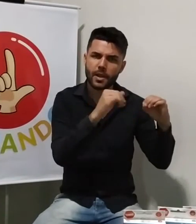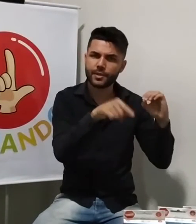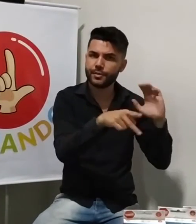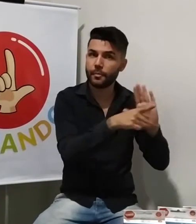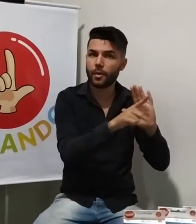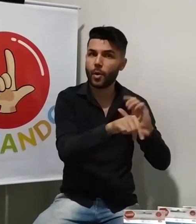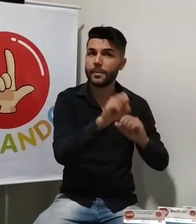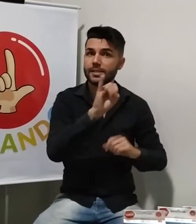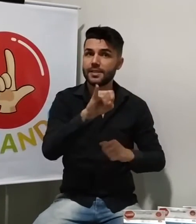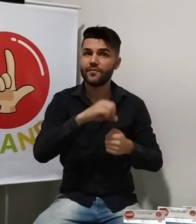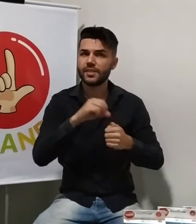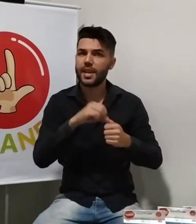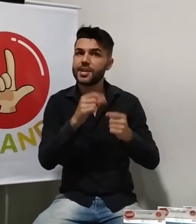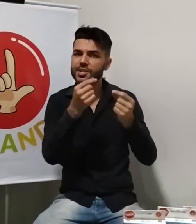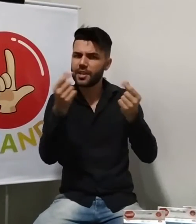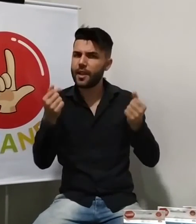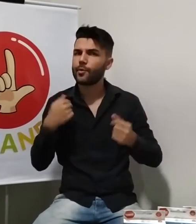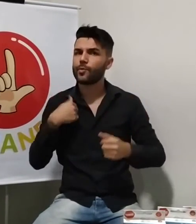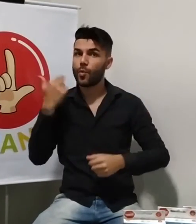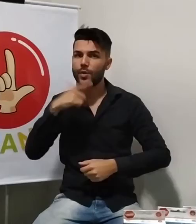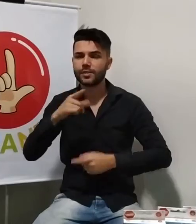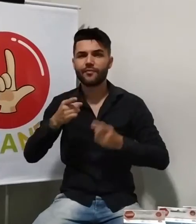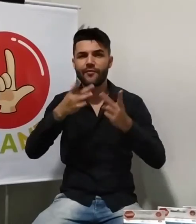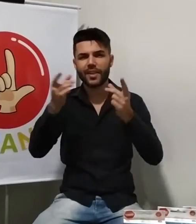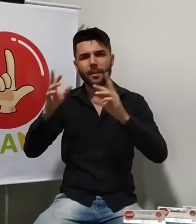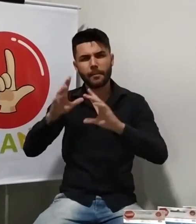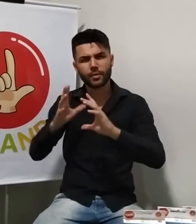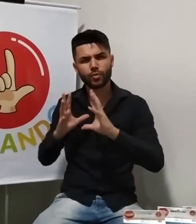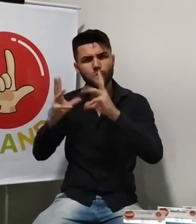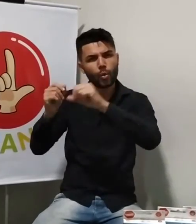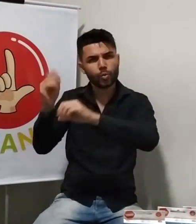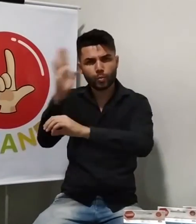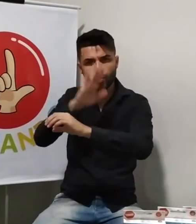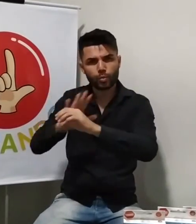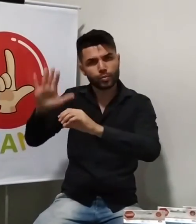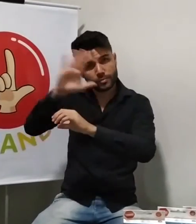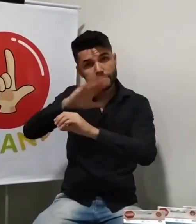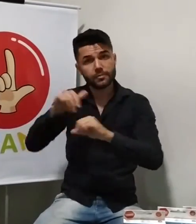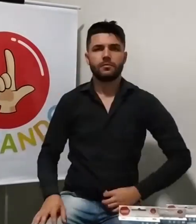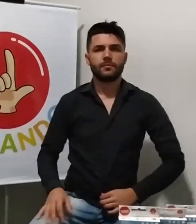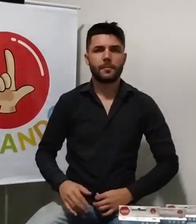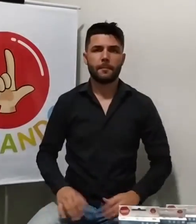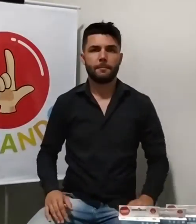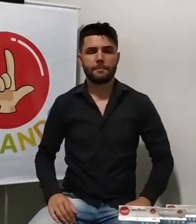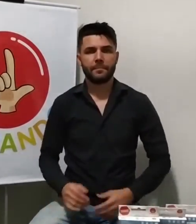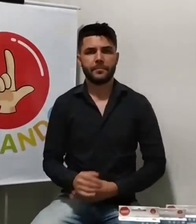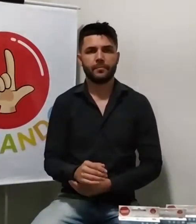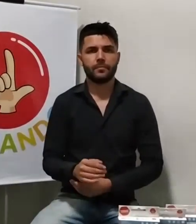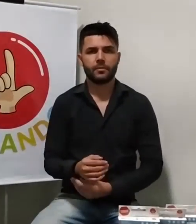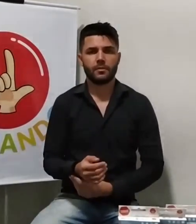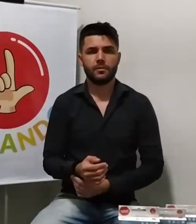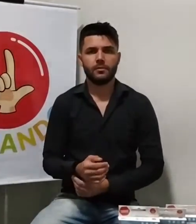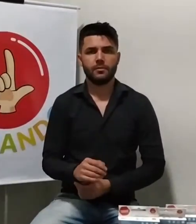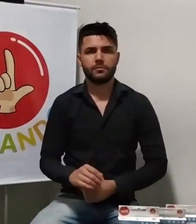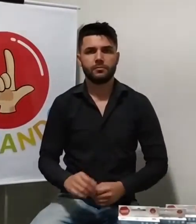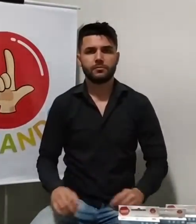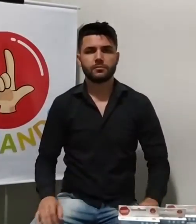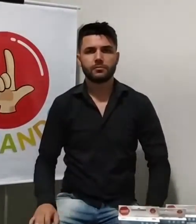dele. E você precisa gerenciar ele. E a Band, na época, tava montando o site da Band, tava com um time grande lá dentro e tal. E aí eles compraram essa